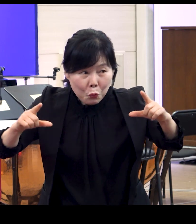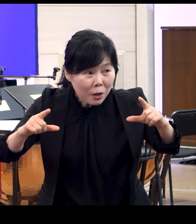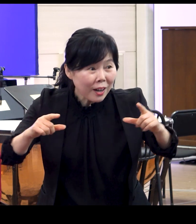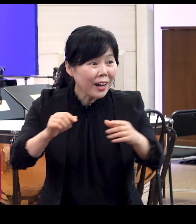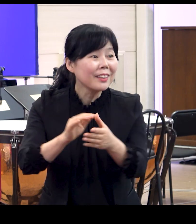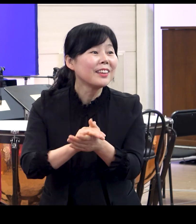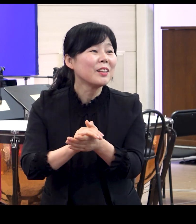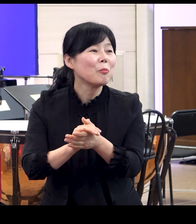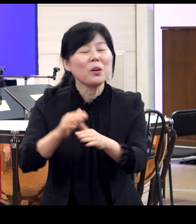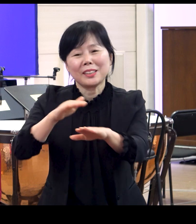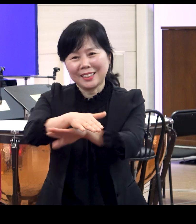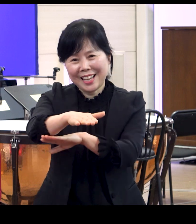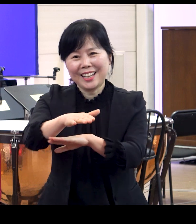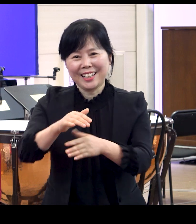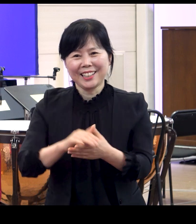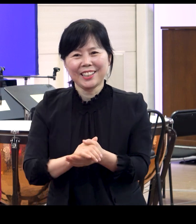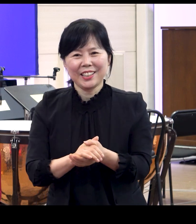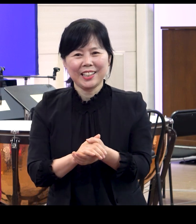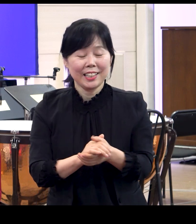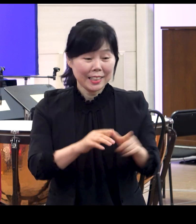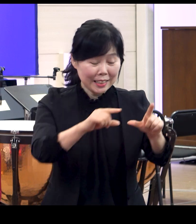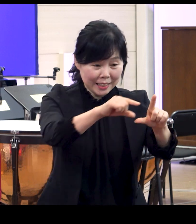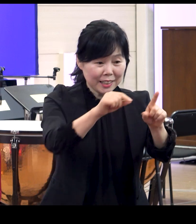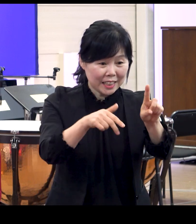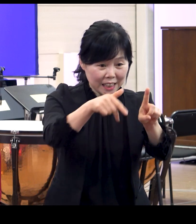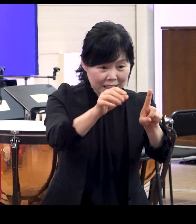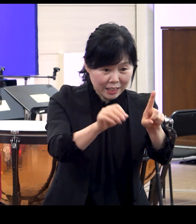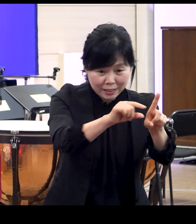그런 식이라고 보면 되겠습니다. 자, 그래서